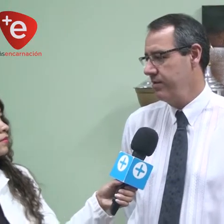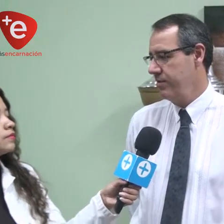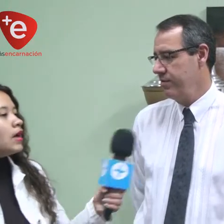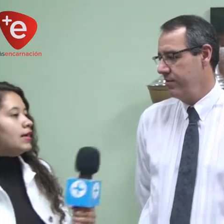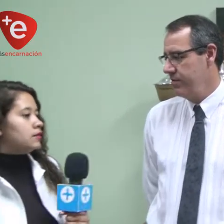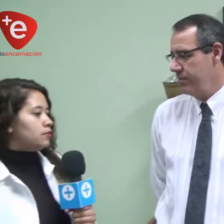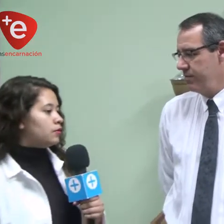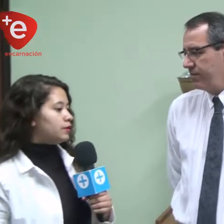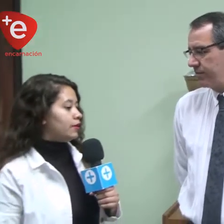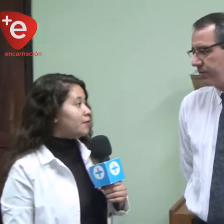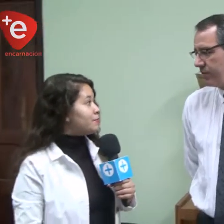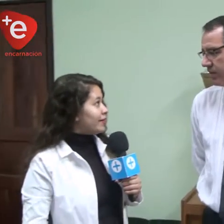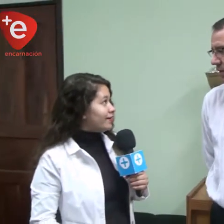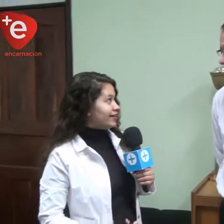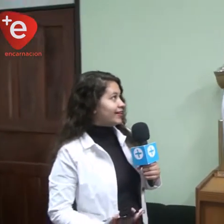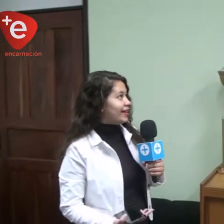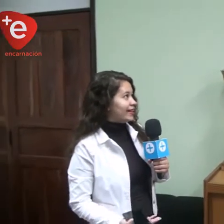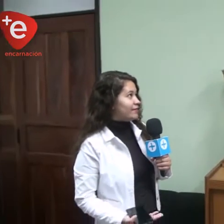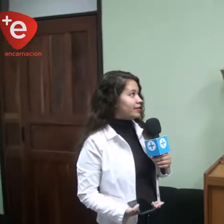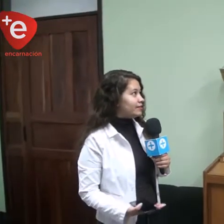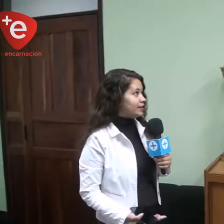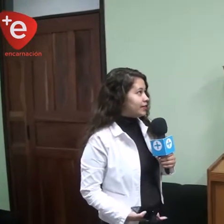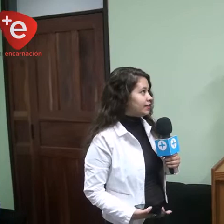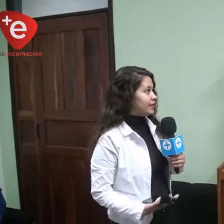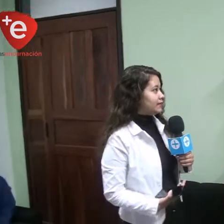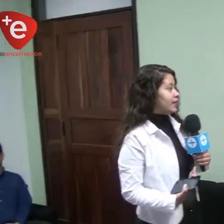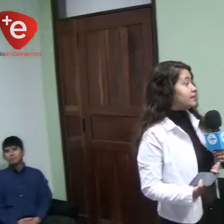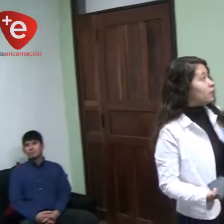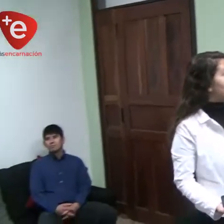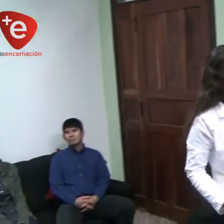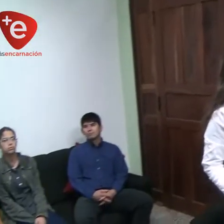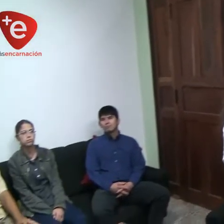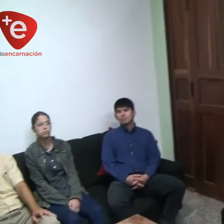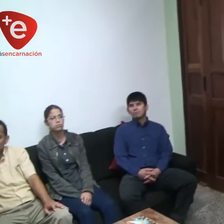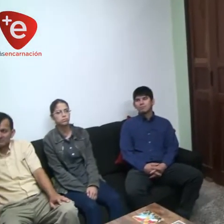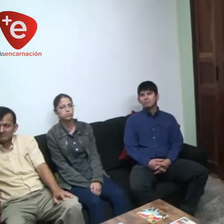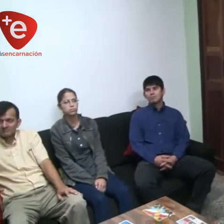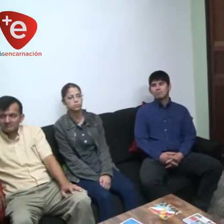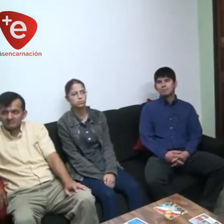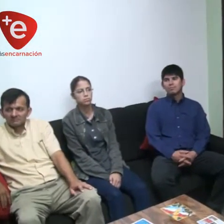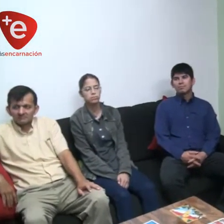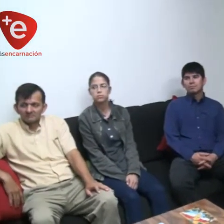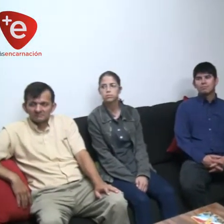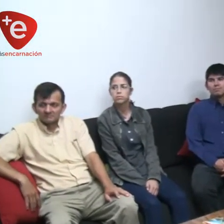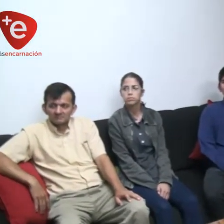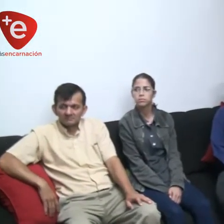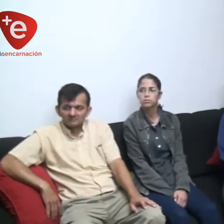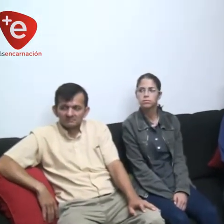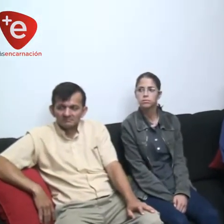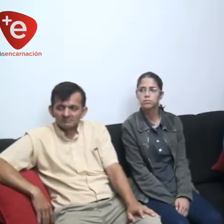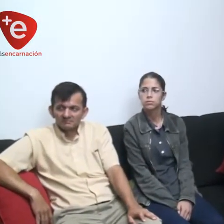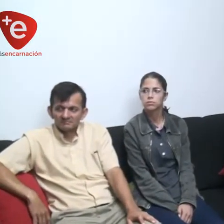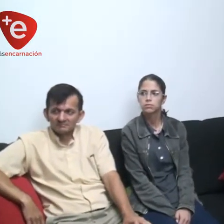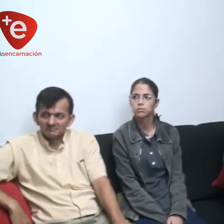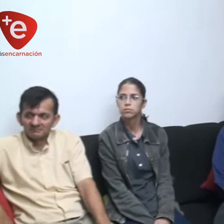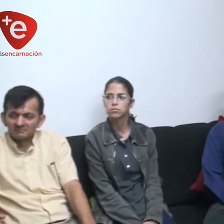sociedad. Así como comentó, es la primera vez en el área de medicina, ya es la segunda para la universidad. Creo que al